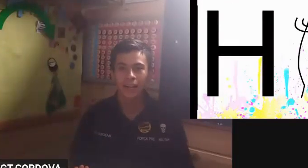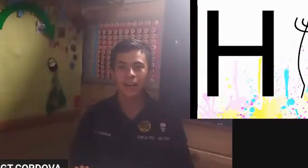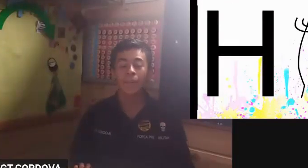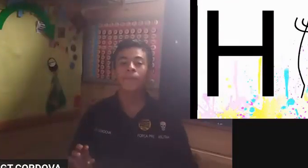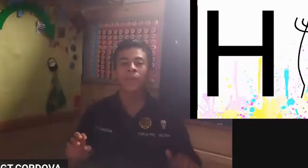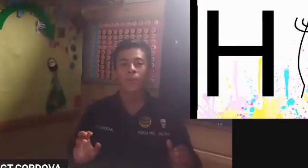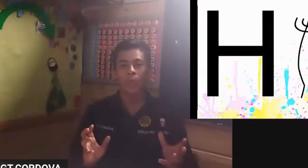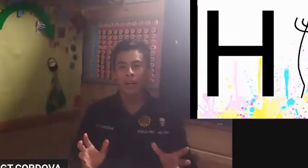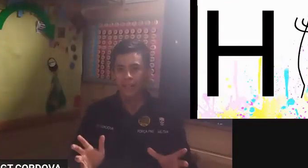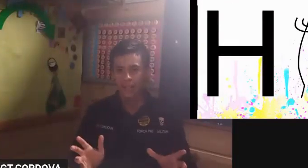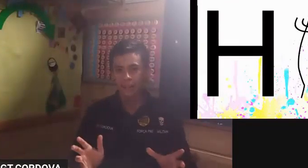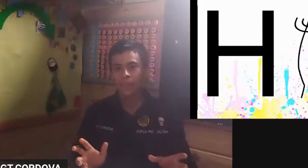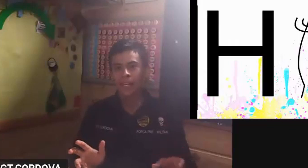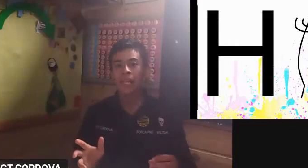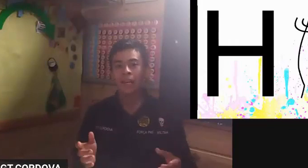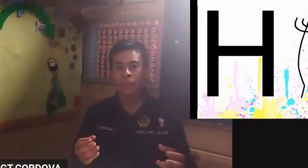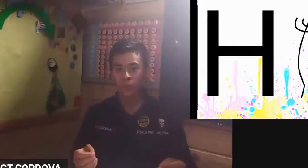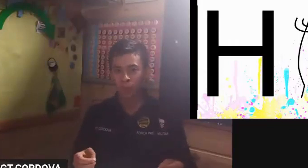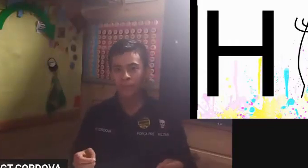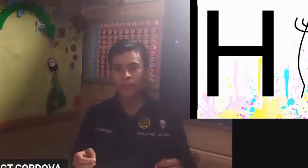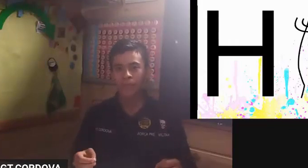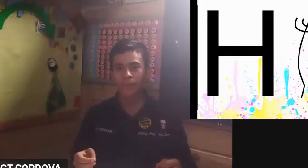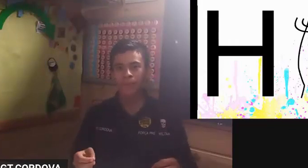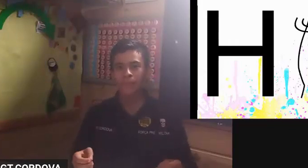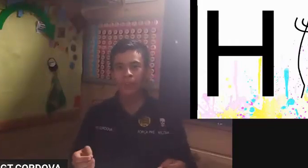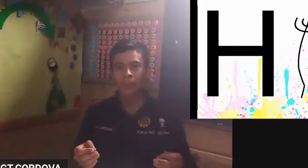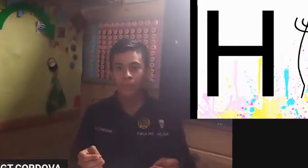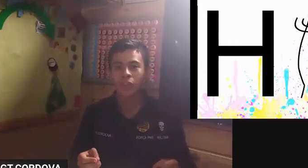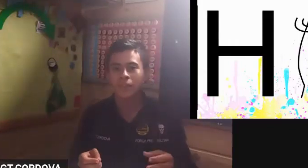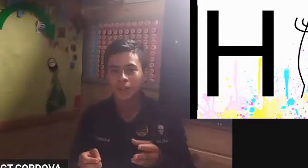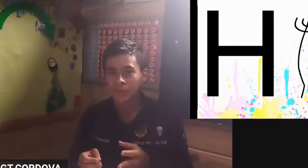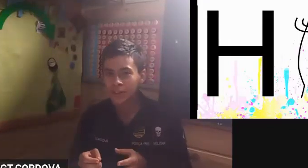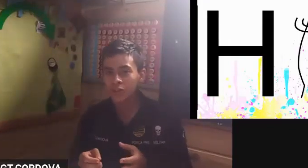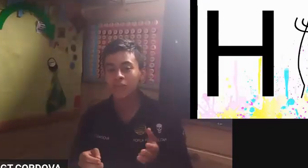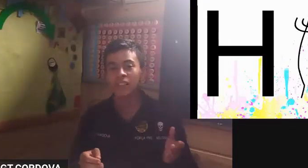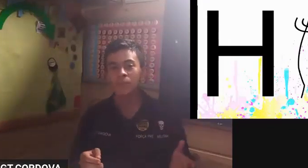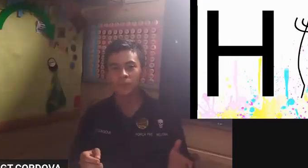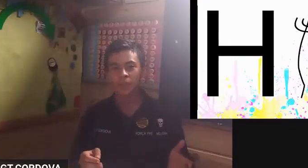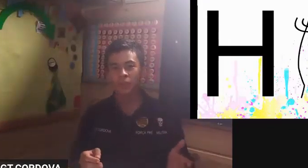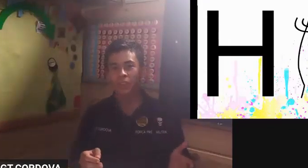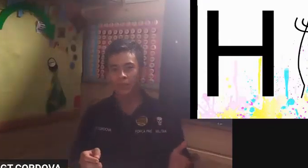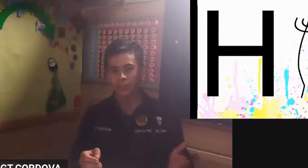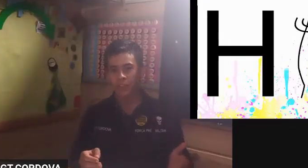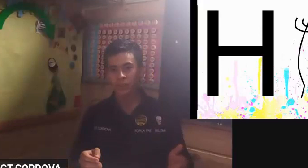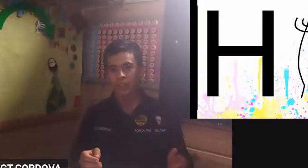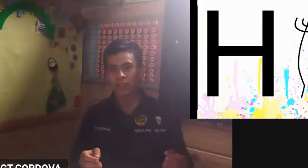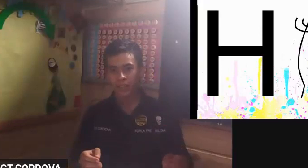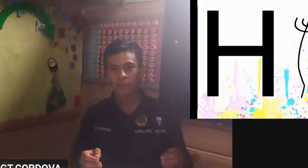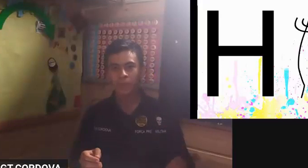H. O H, ele é com movimento. Então, como eu disse, tem uns que a gente não vai ter movimento e tem uns que a gente vai ter que ter